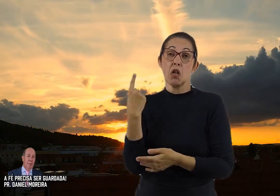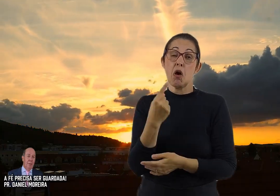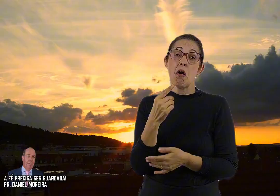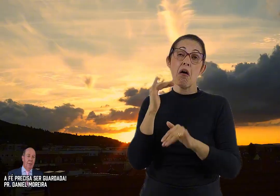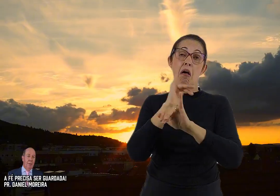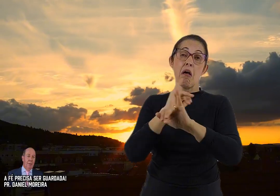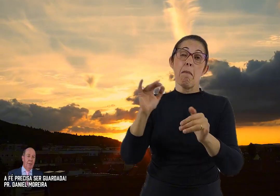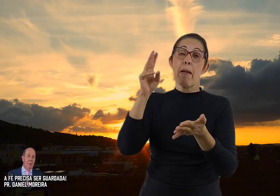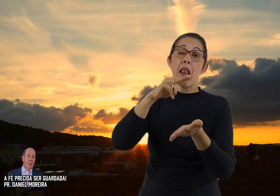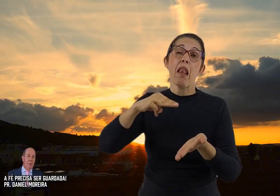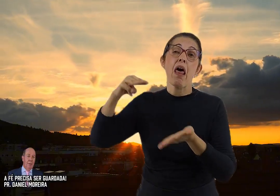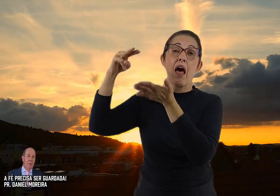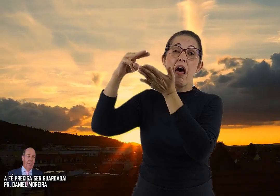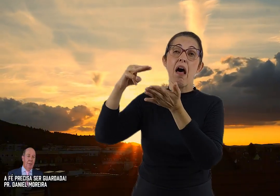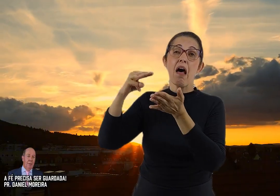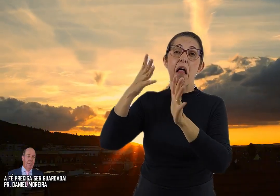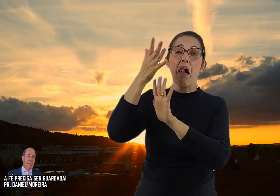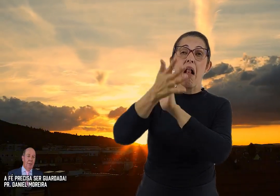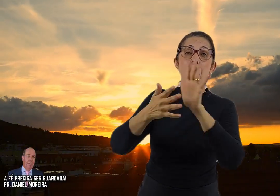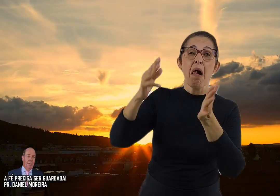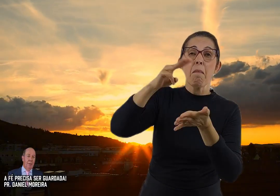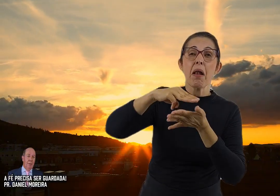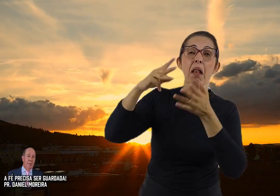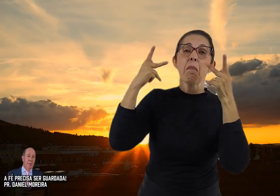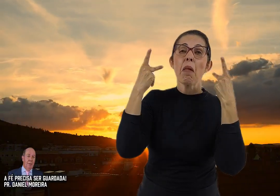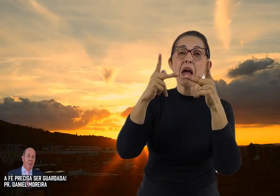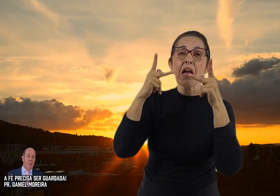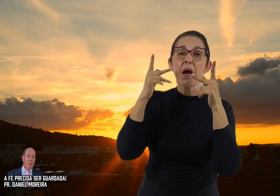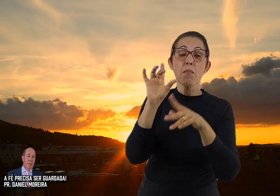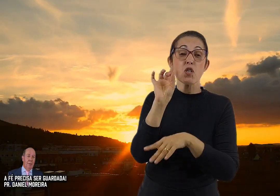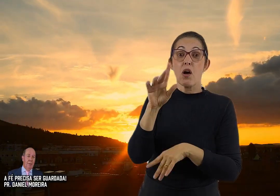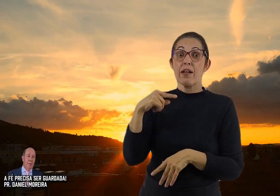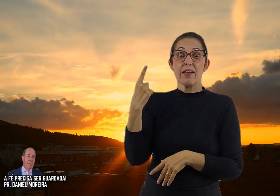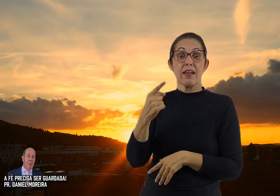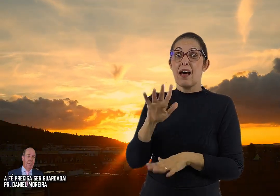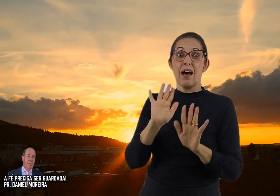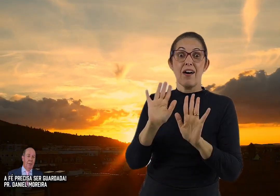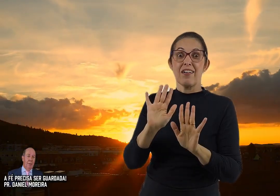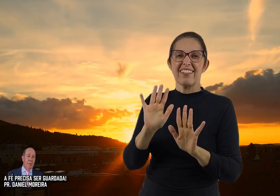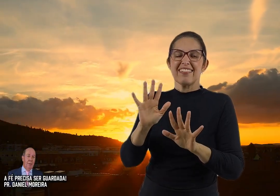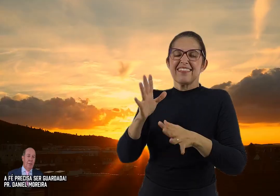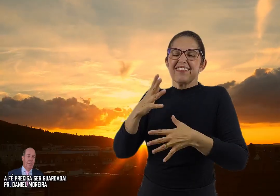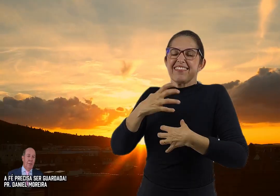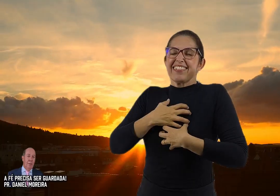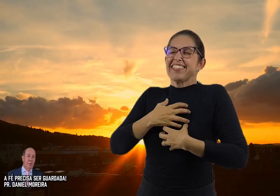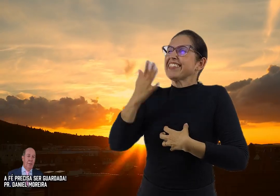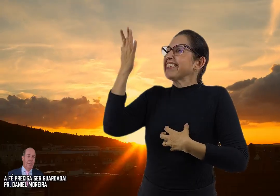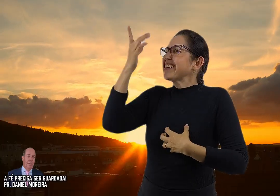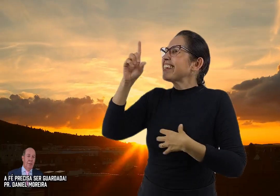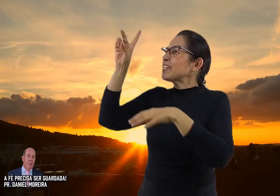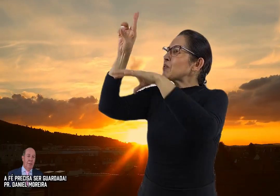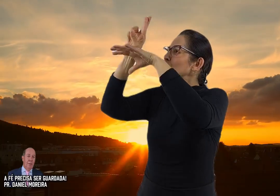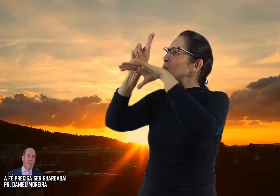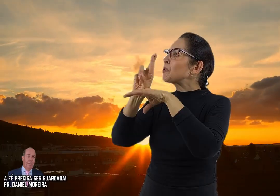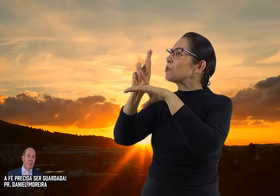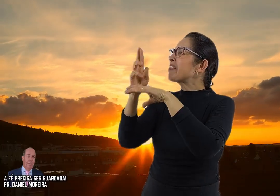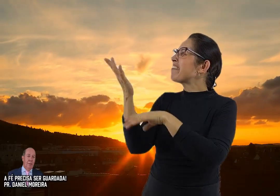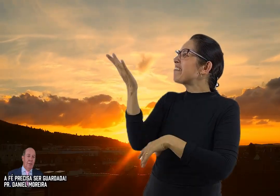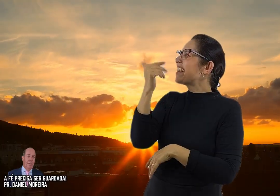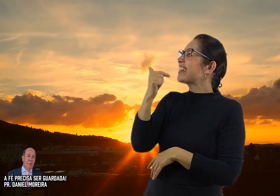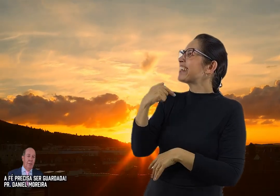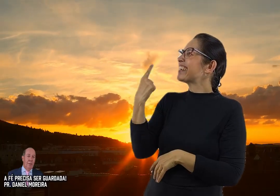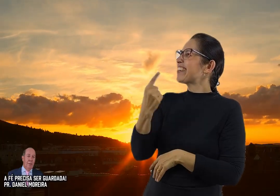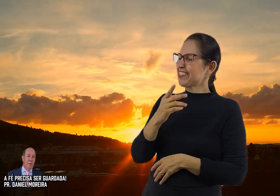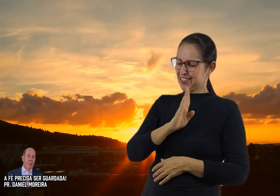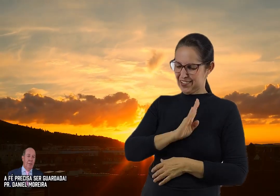simplesmente Maranata, não pregamos simplesmente Maranata. Nós sentimos que Ele vem, nós sentimos que Jesus vem. O coração